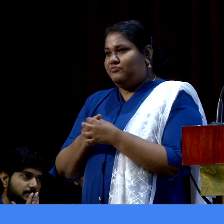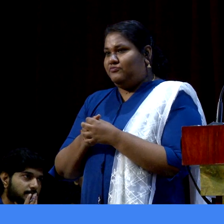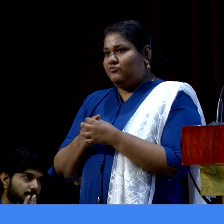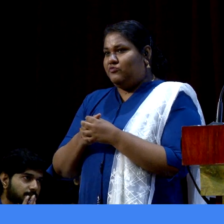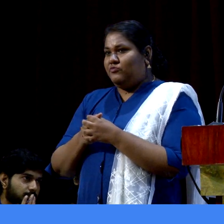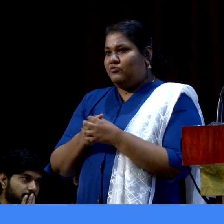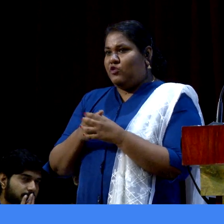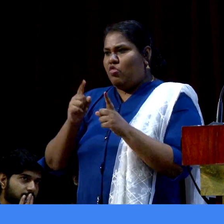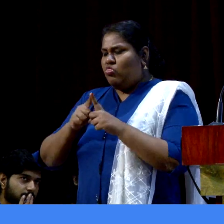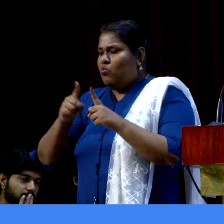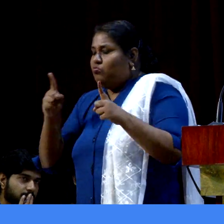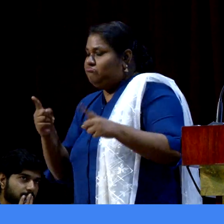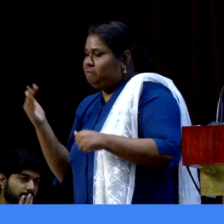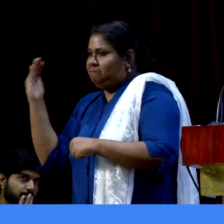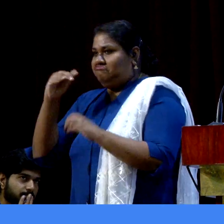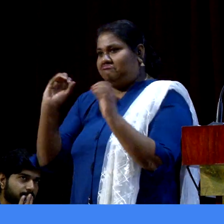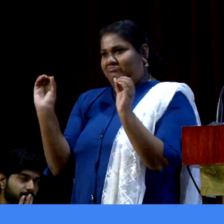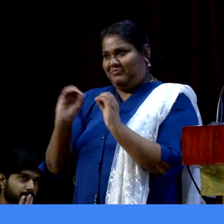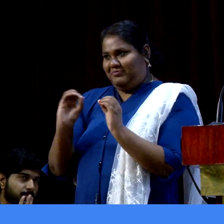doorathil irundhum varavillai,